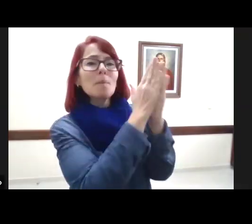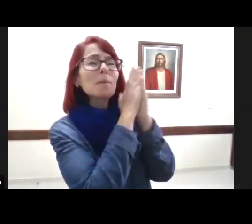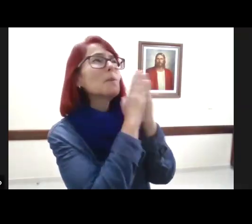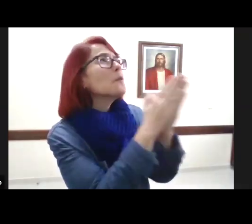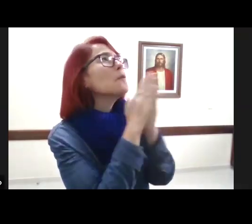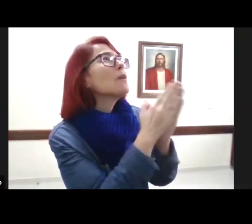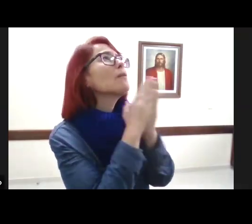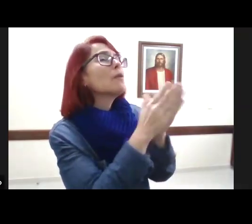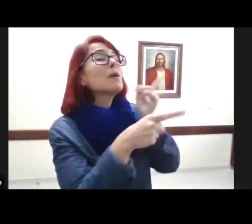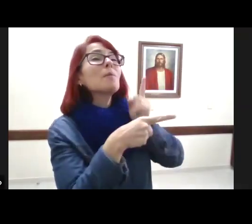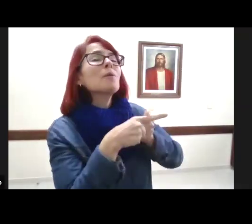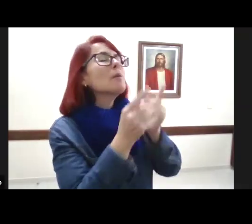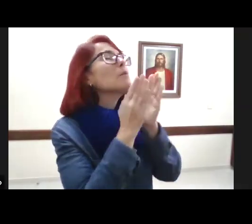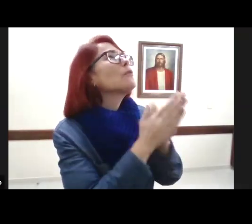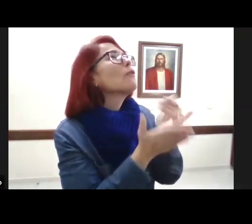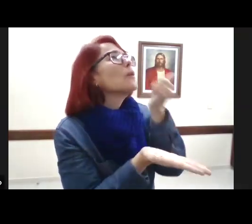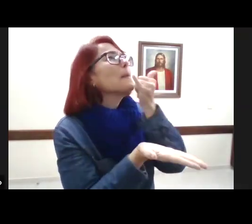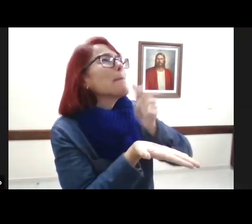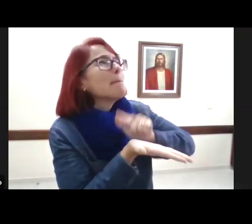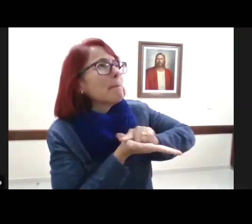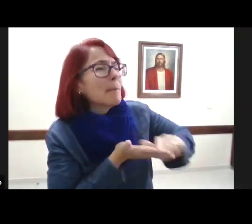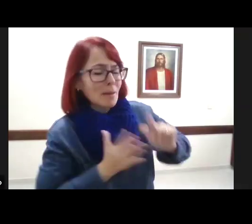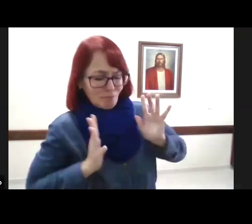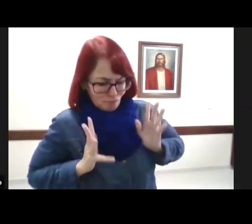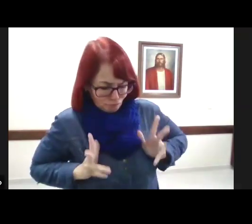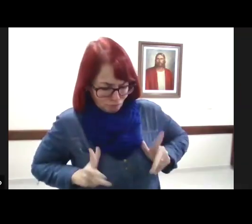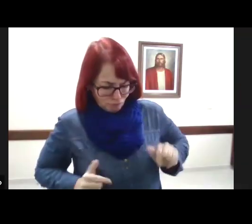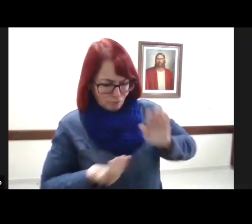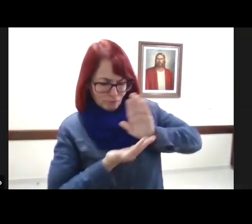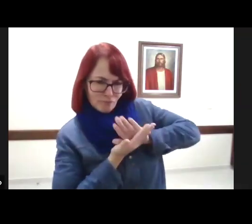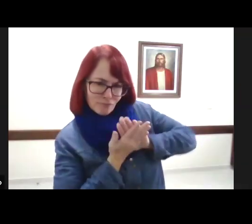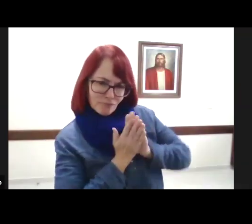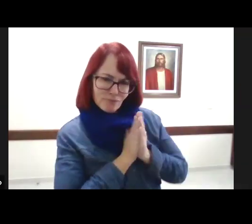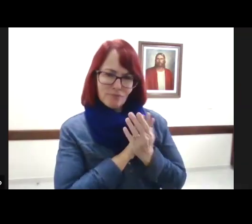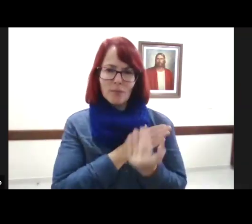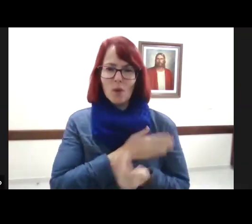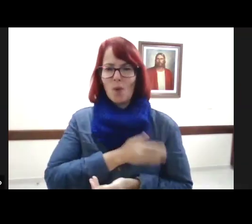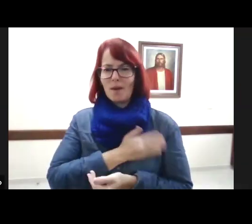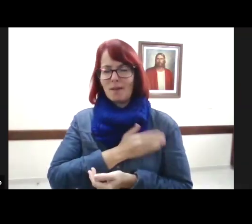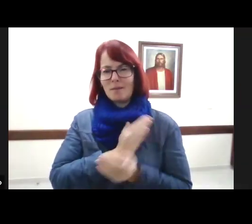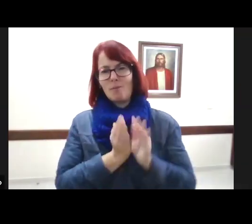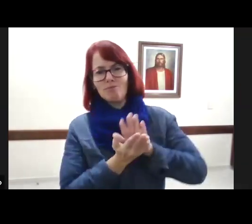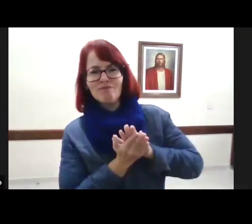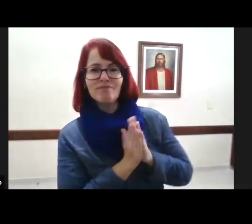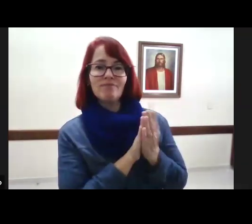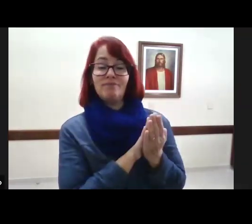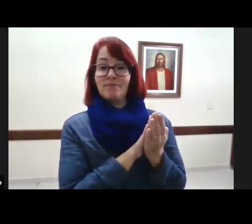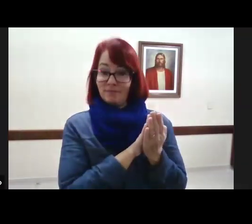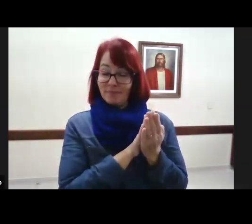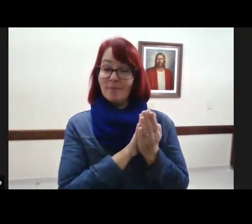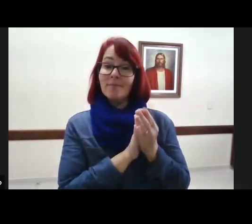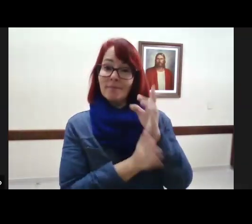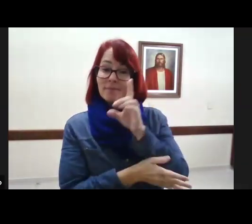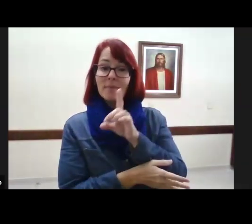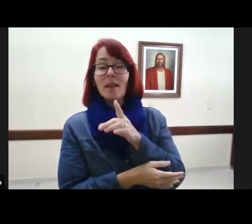Pelo divino dom do perdão, transforma o nosso coração. O Senhor, ele. Eu